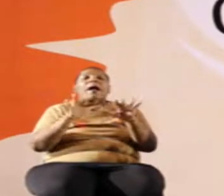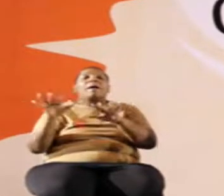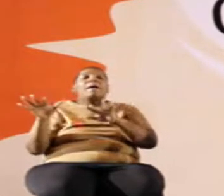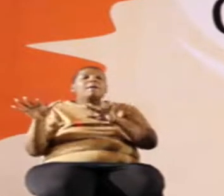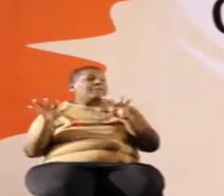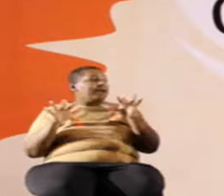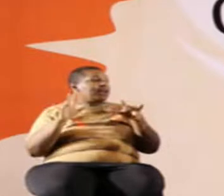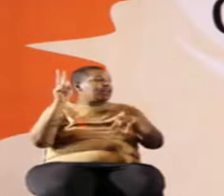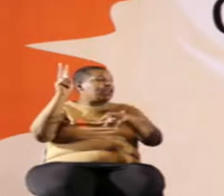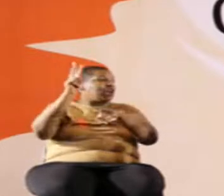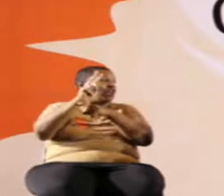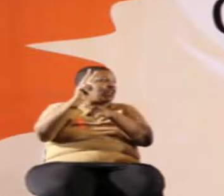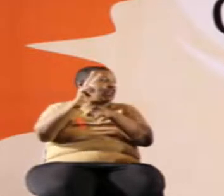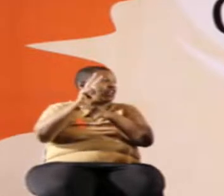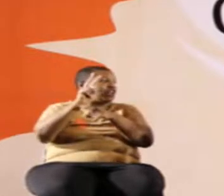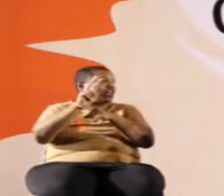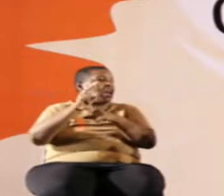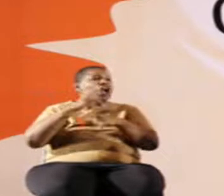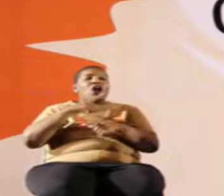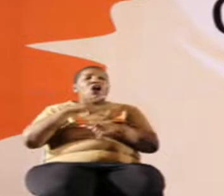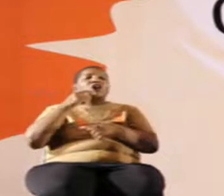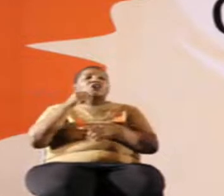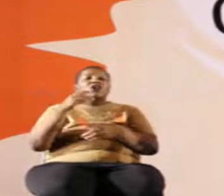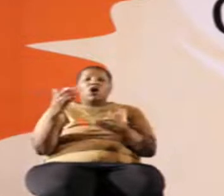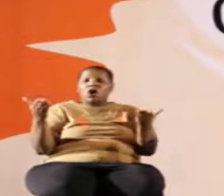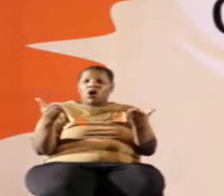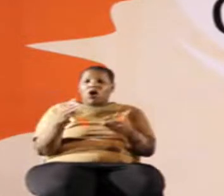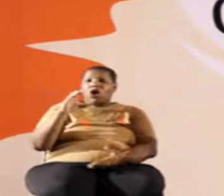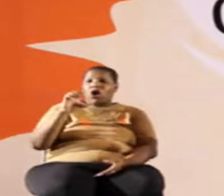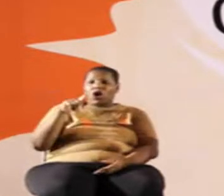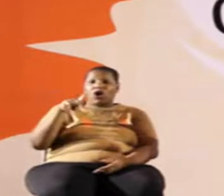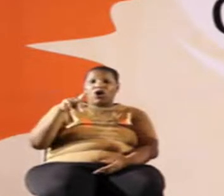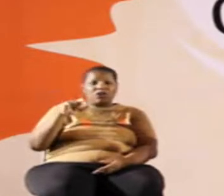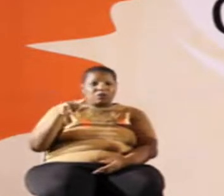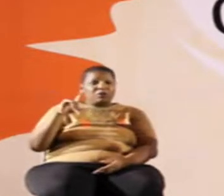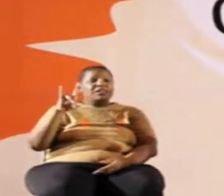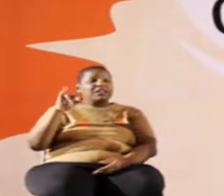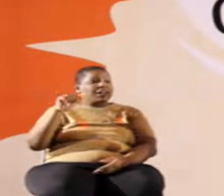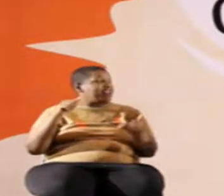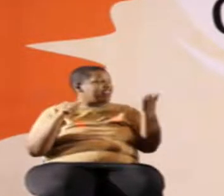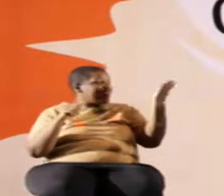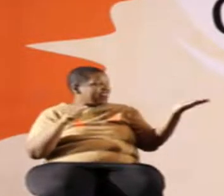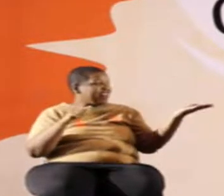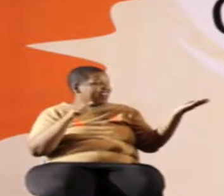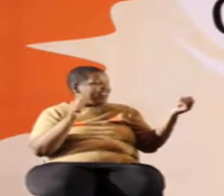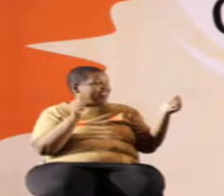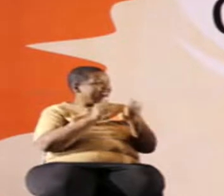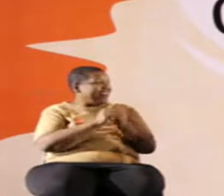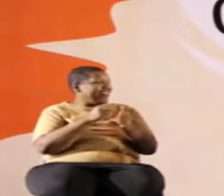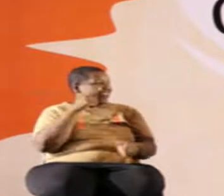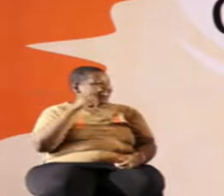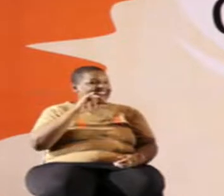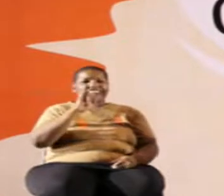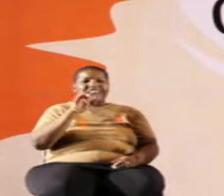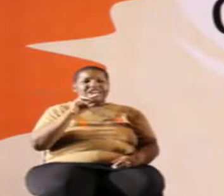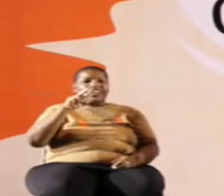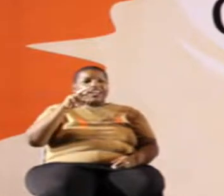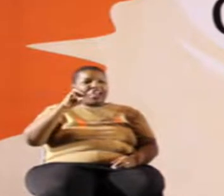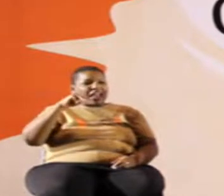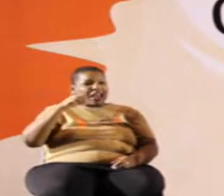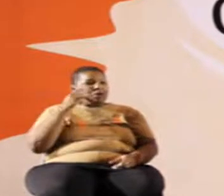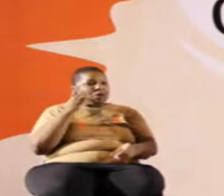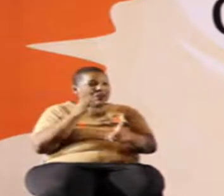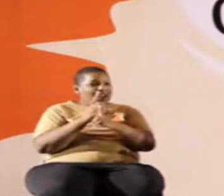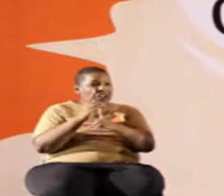a proteção dos nossos herês, Cosme e Damião, eu ao lado de Jurema Werneck, e encontrando aqui